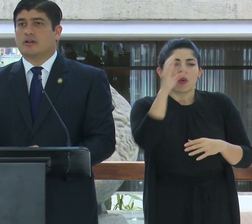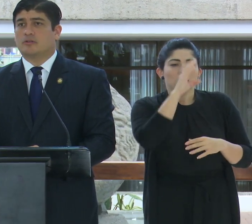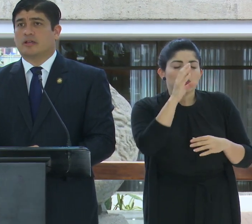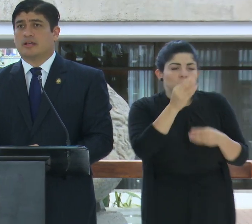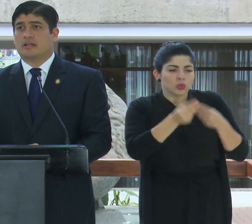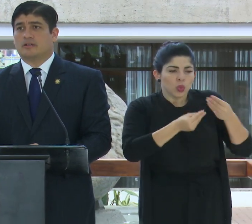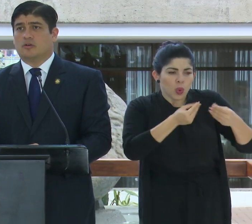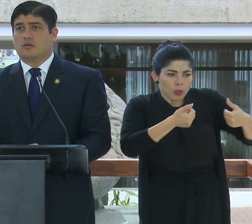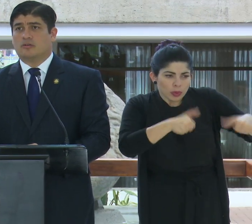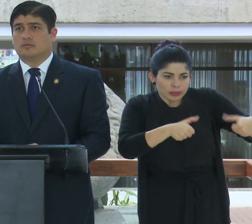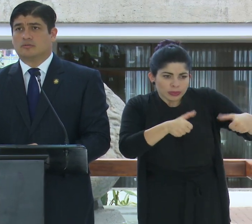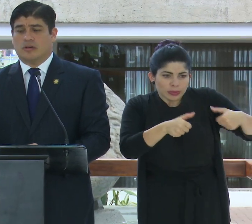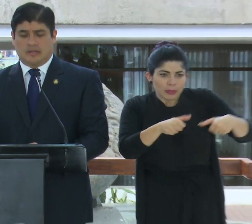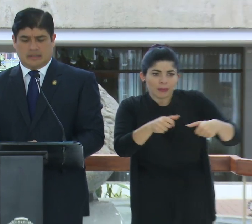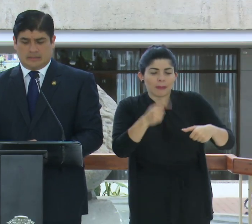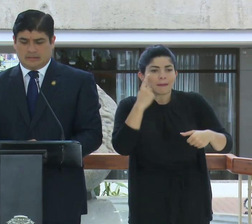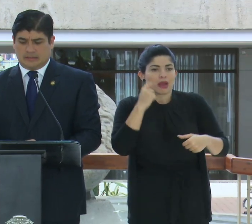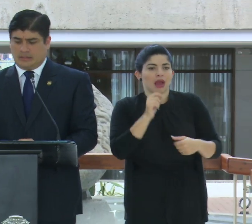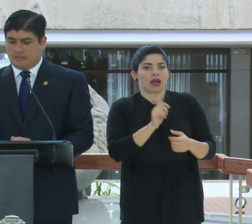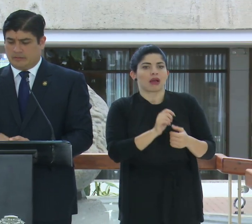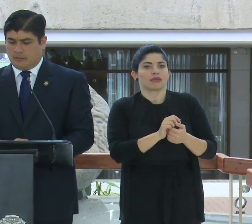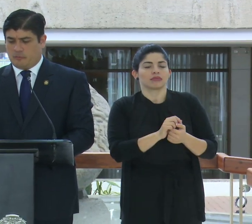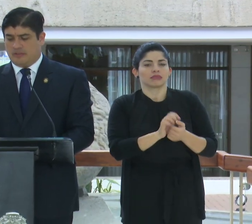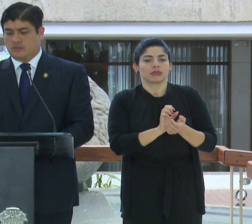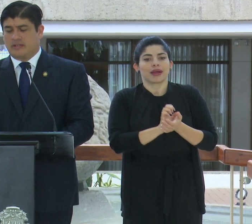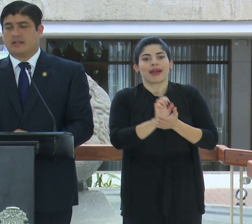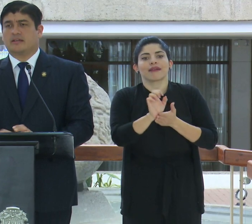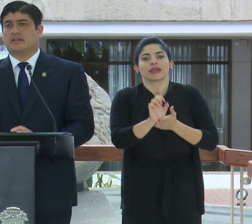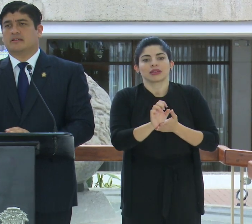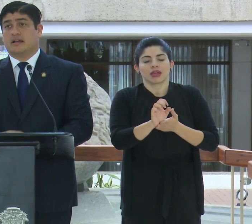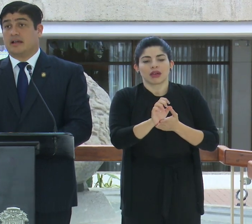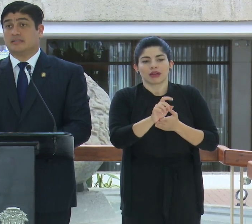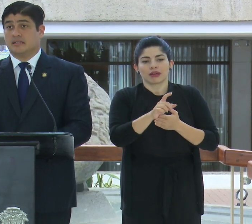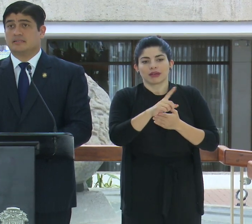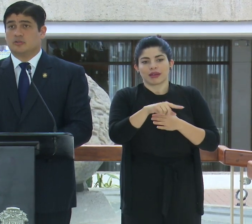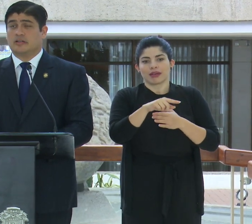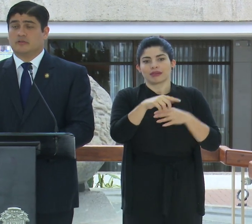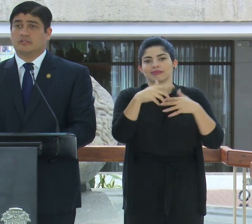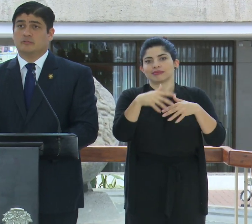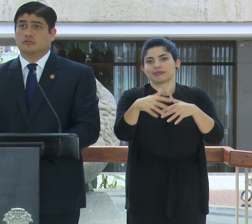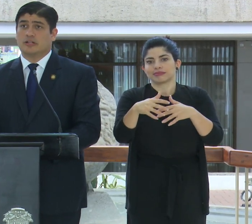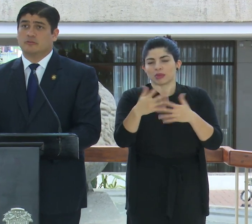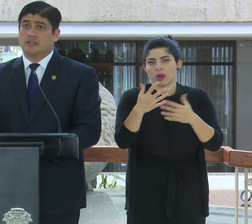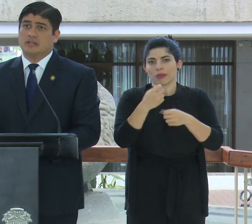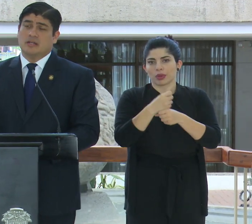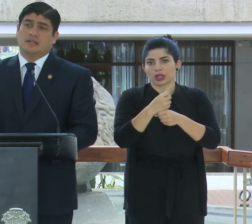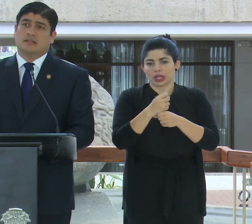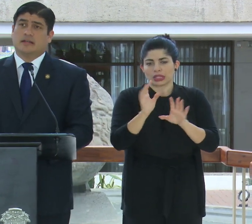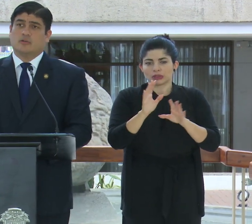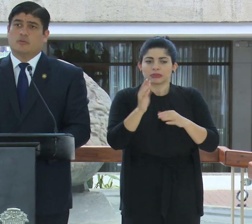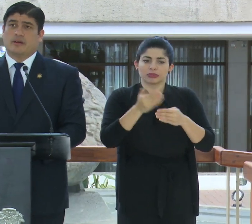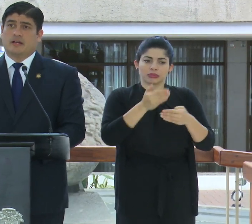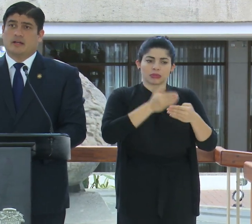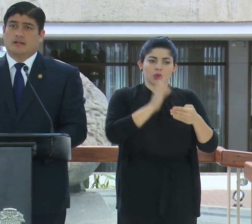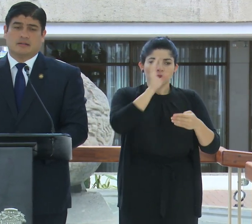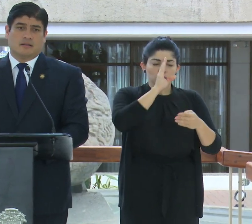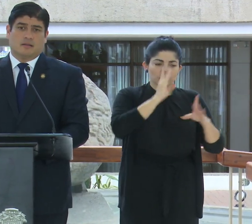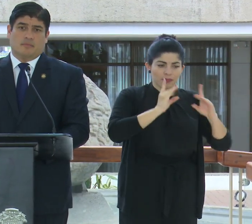ruta de acuerdo que no haga que el movimiento tenga que acaecer, sino que encontremos una ruta de